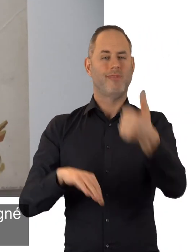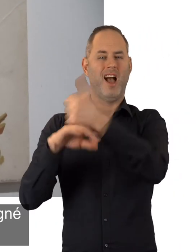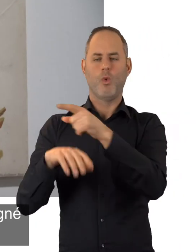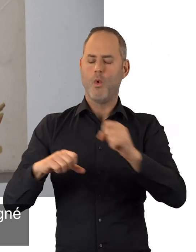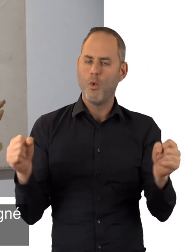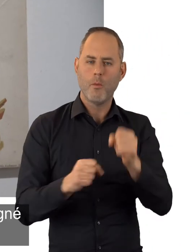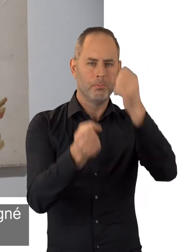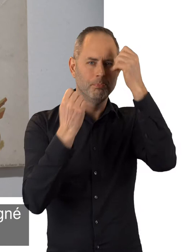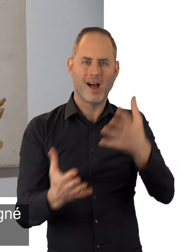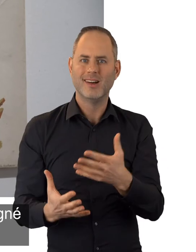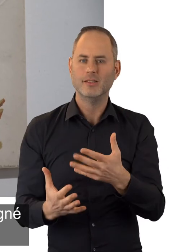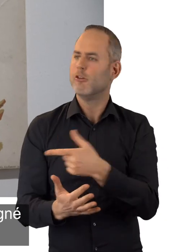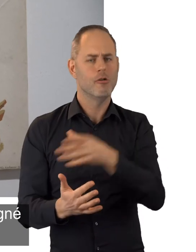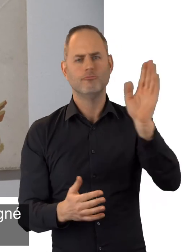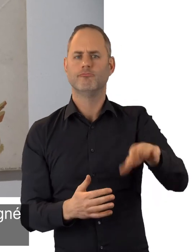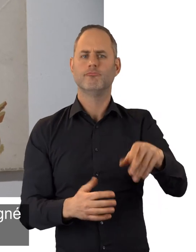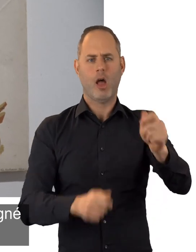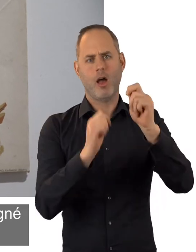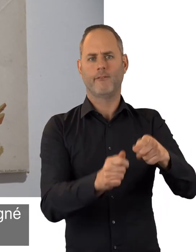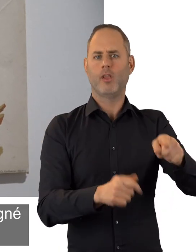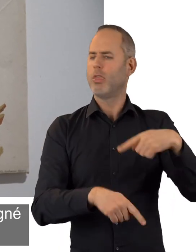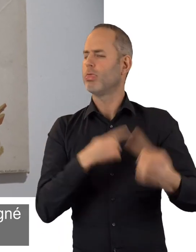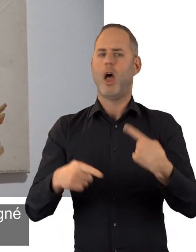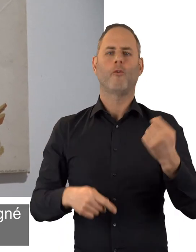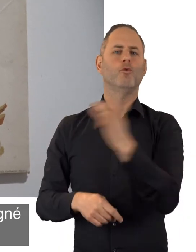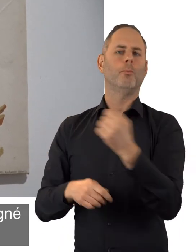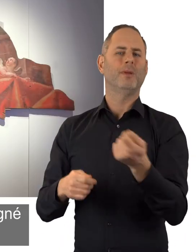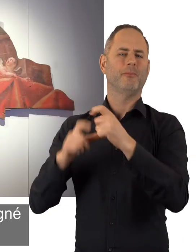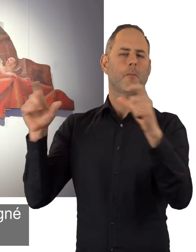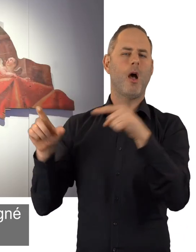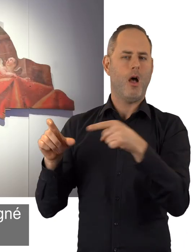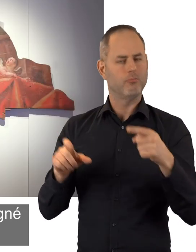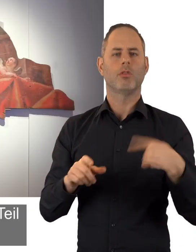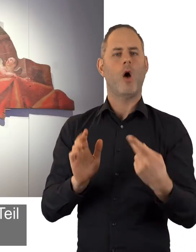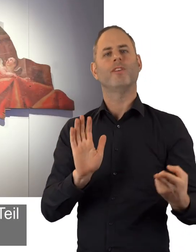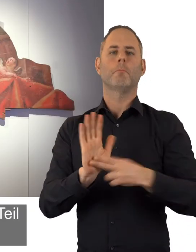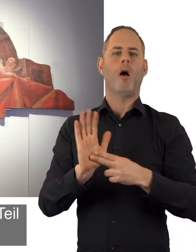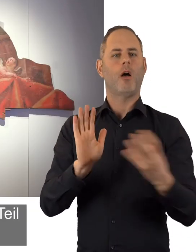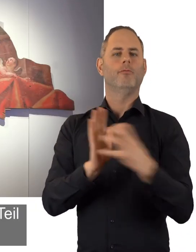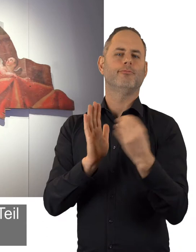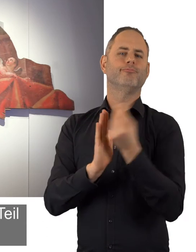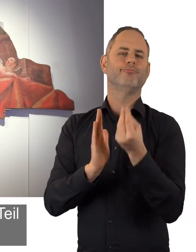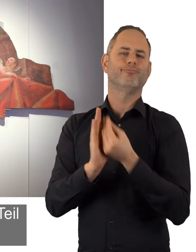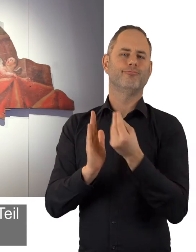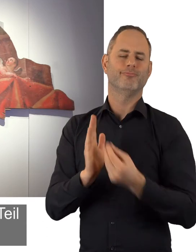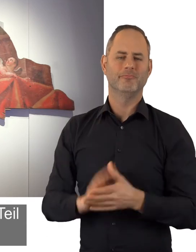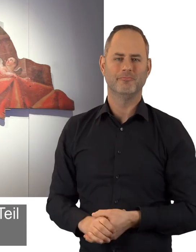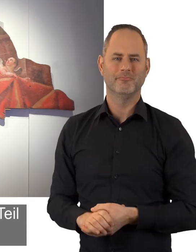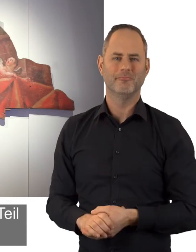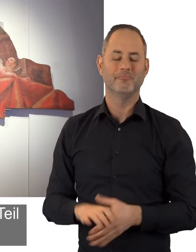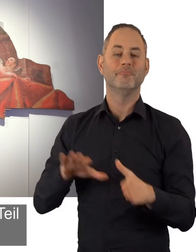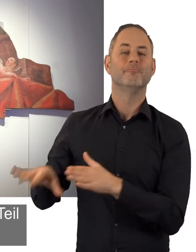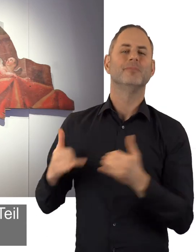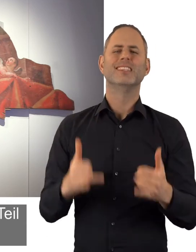gleich zum Signier ihres Betriebes machten. Wir stehen hier vor einem Teil